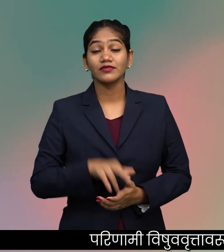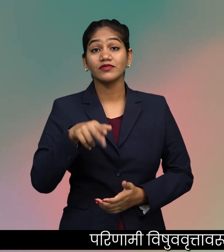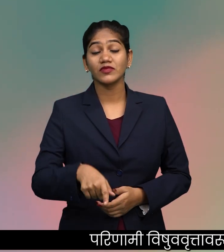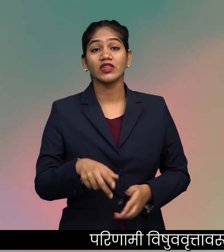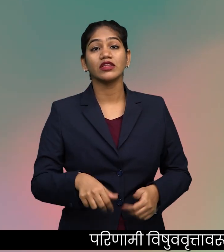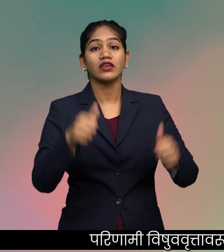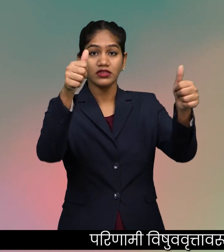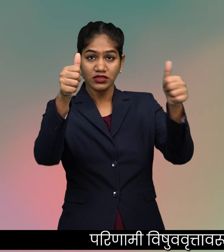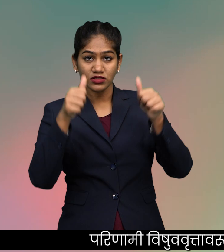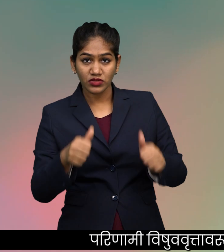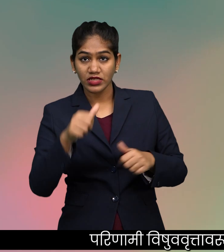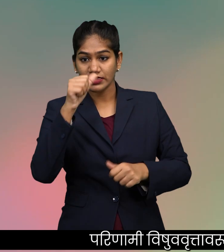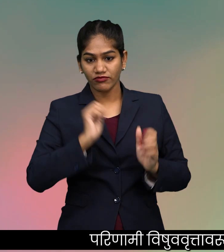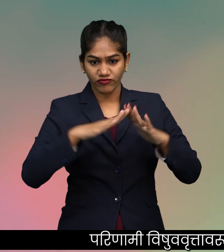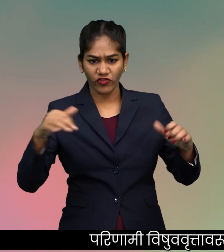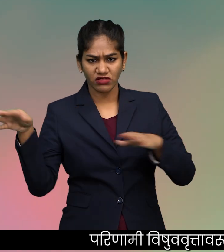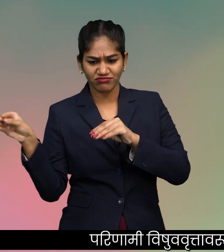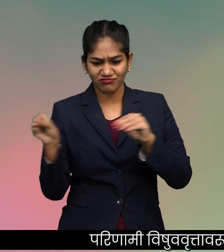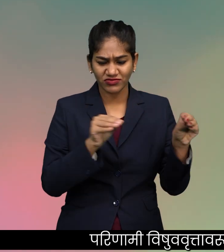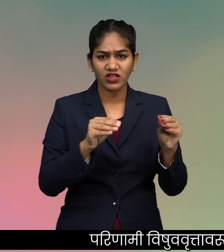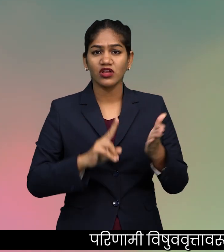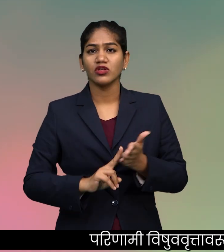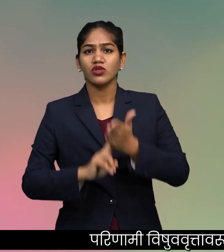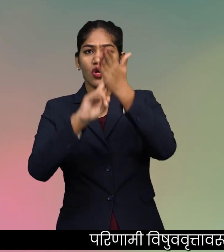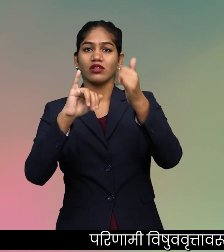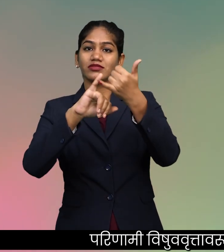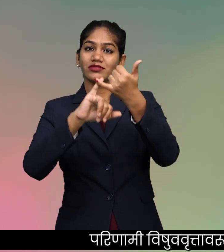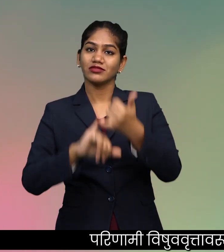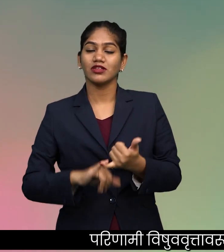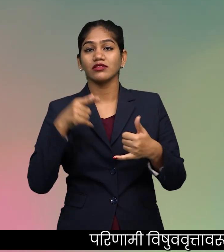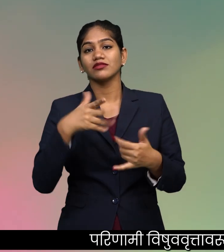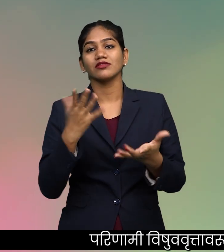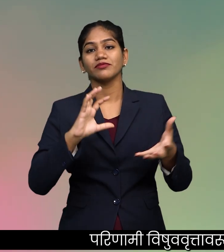परिणामी विषुववृत्तावरून पाणी उत्तर व दक्षिणेकडे सरकते.